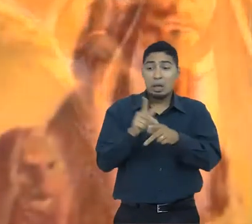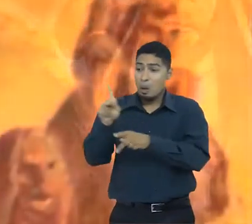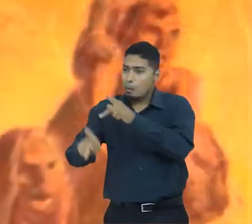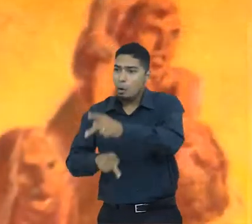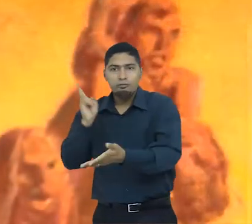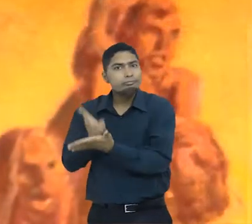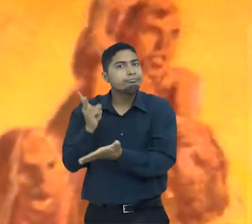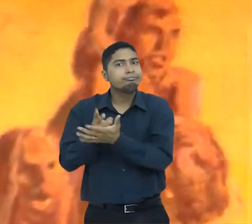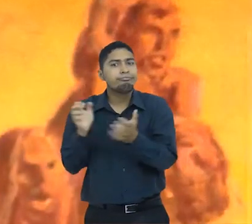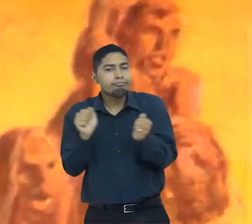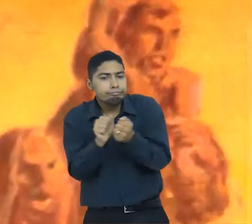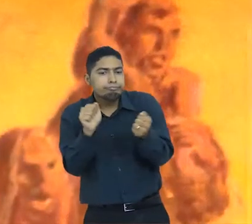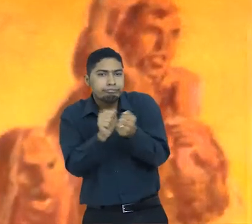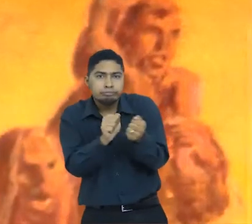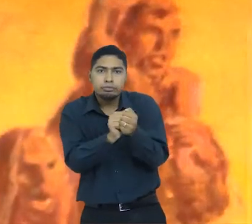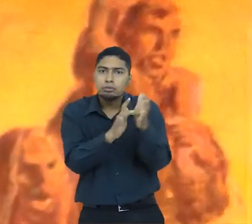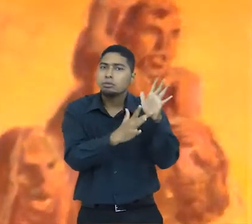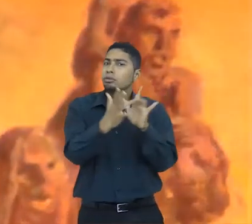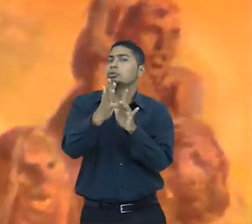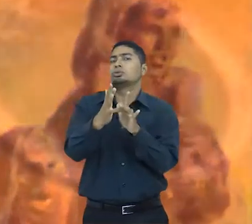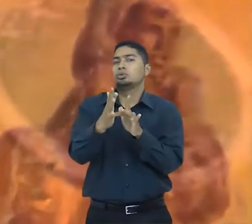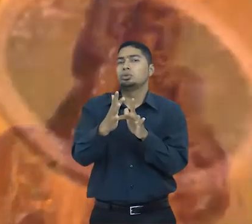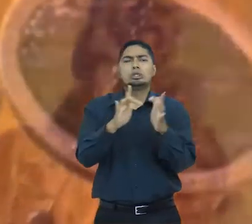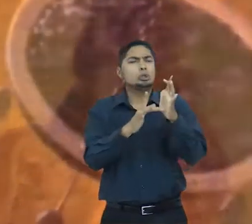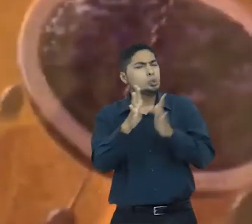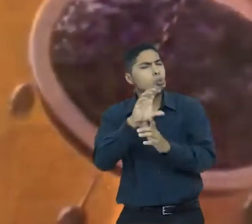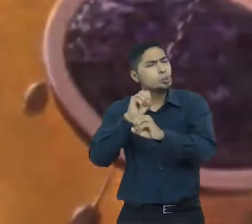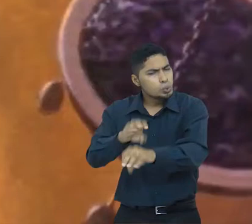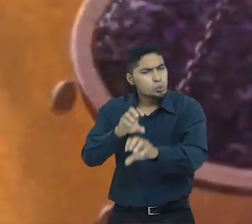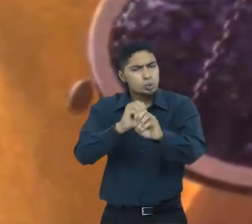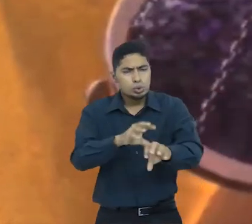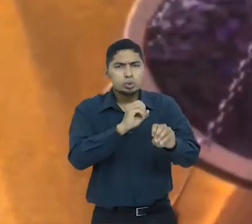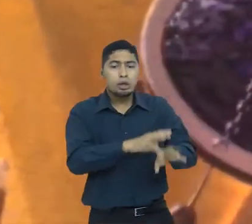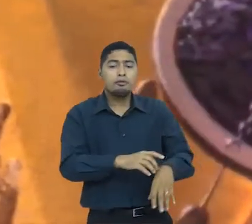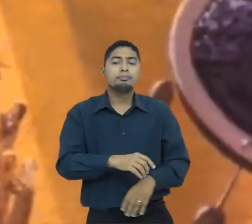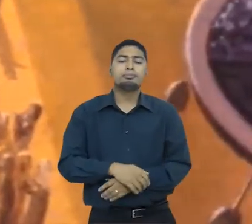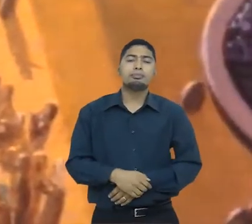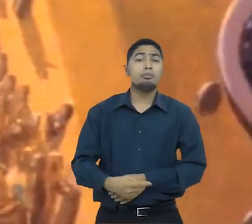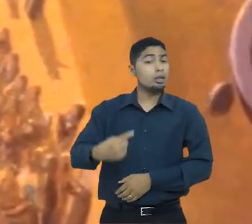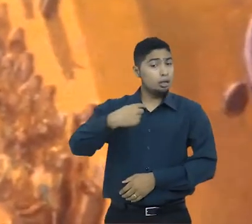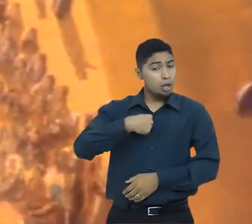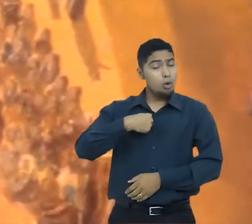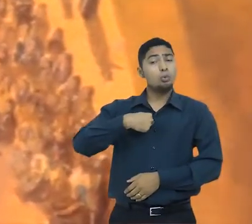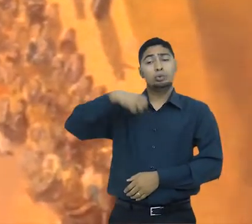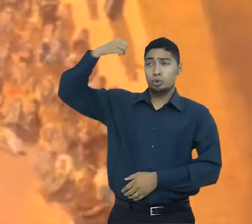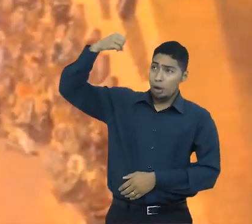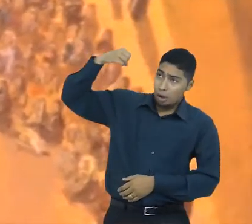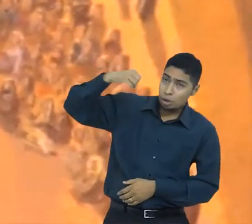estava sempre ansioso para ouvir Jesus falar. Ele continuava ensinando no templo, dizendo: eu sou a luz do